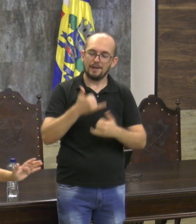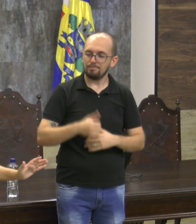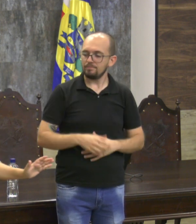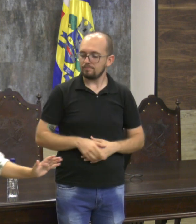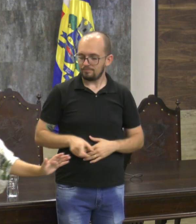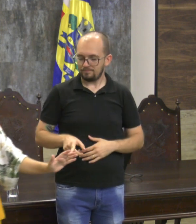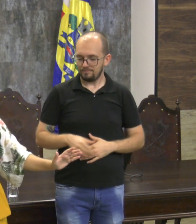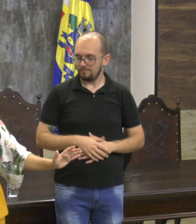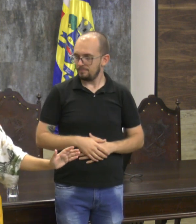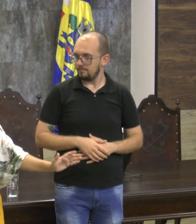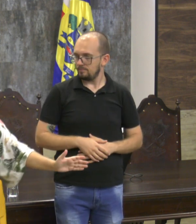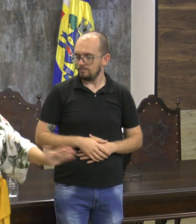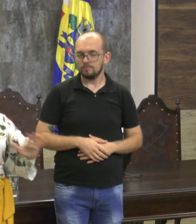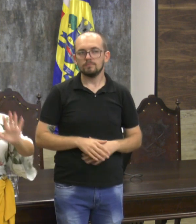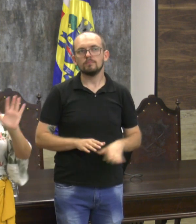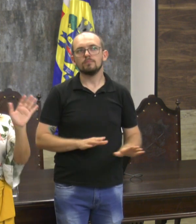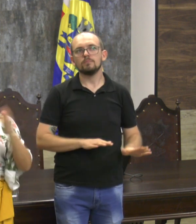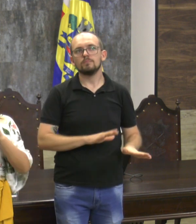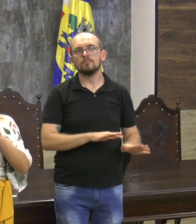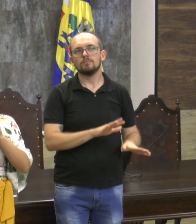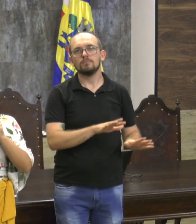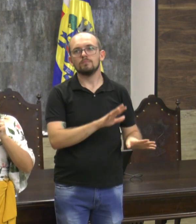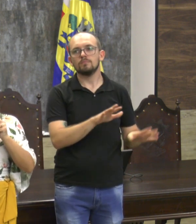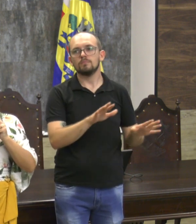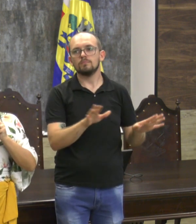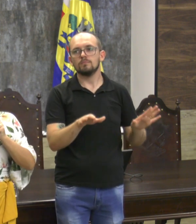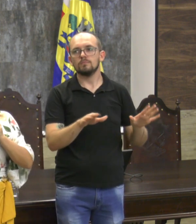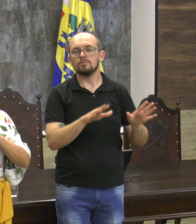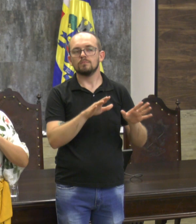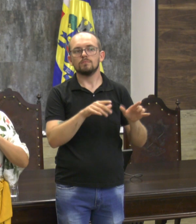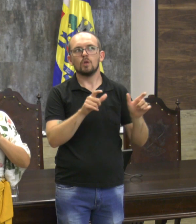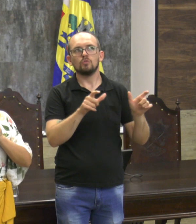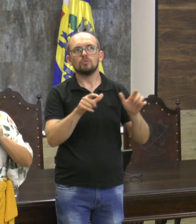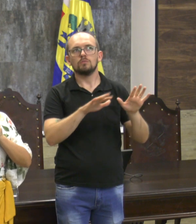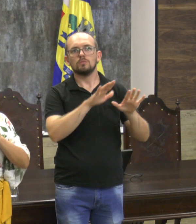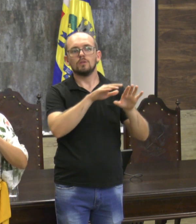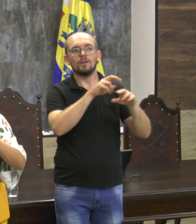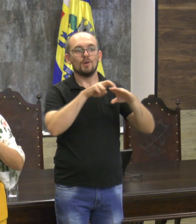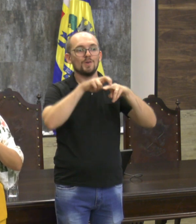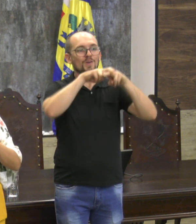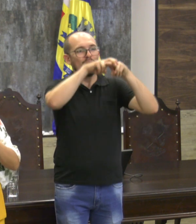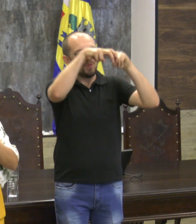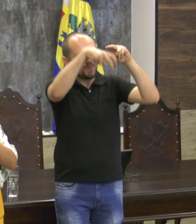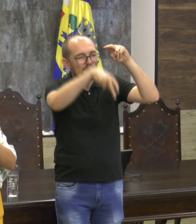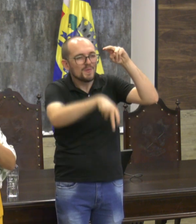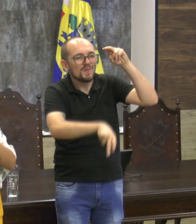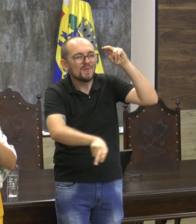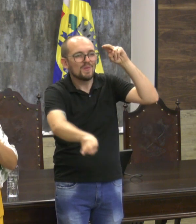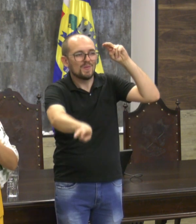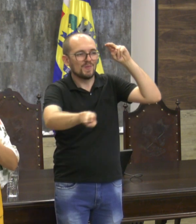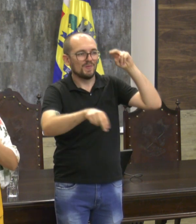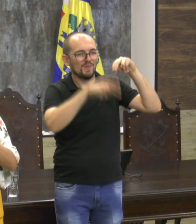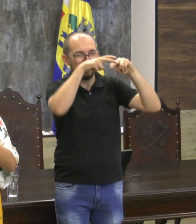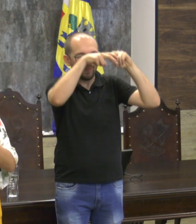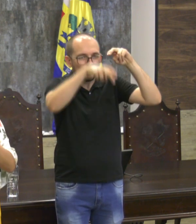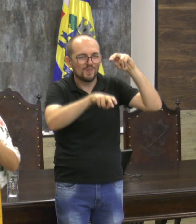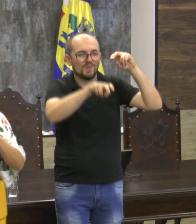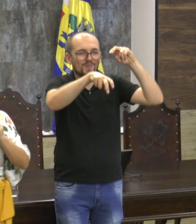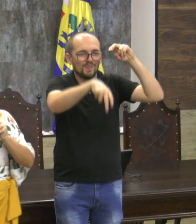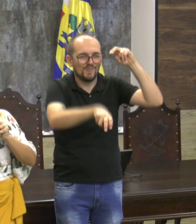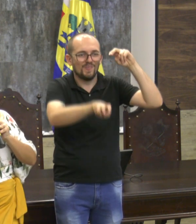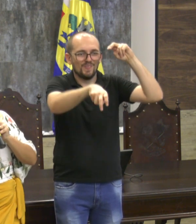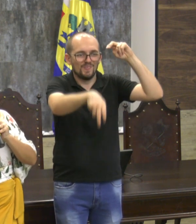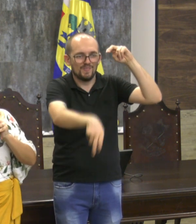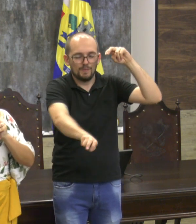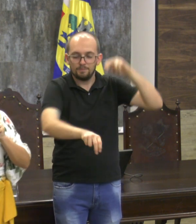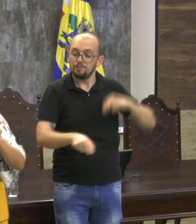com o bracinho assim, sentindo todo o espaço do tobogã, foi passando o braço, e eu vi que ele gostou. E aí, falei,